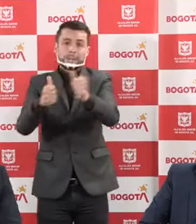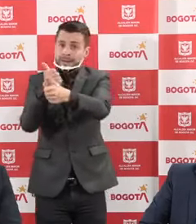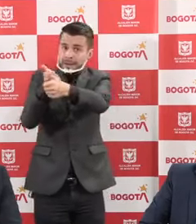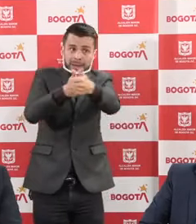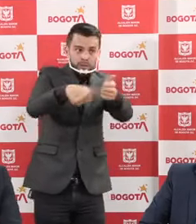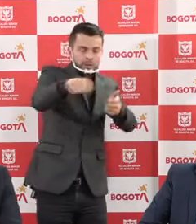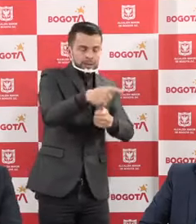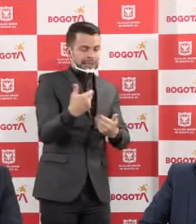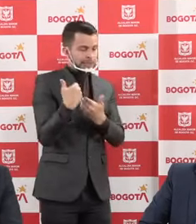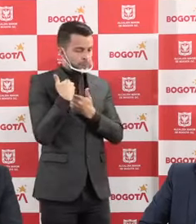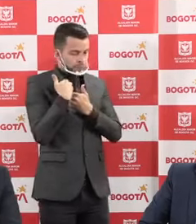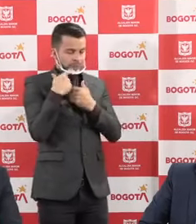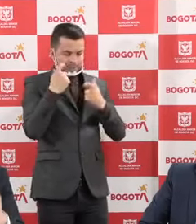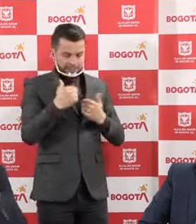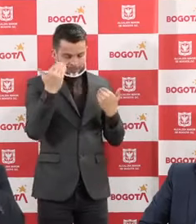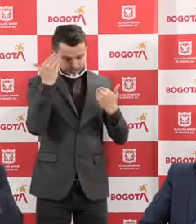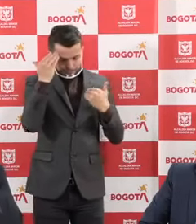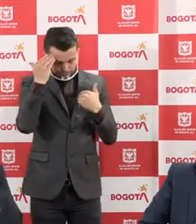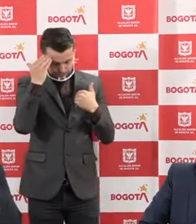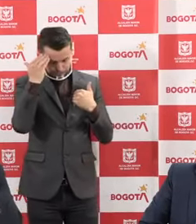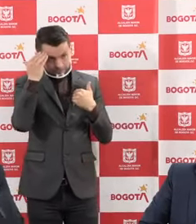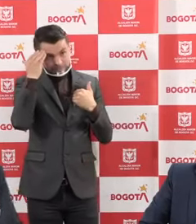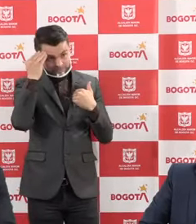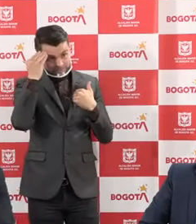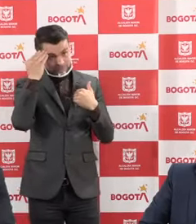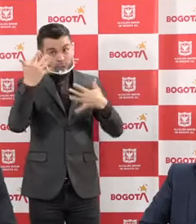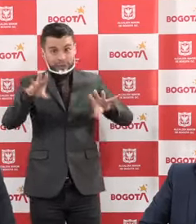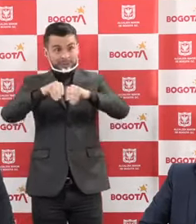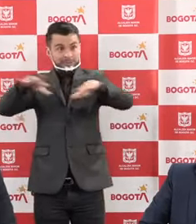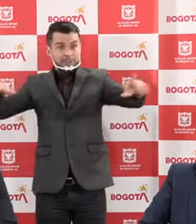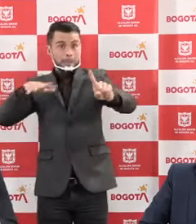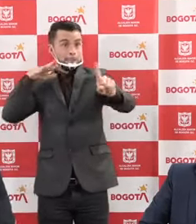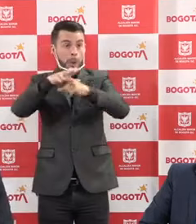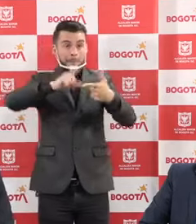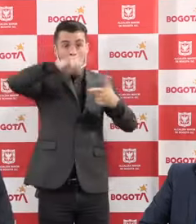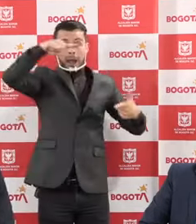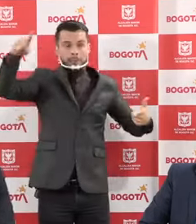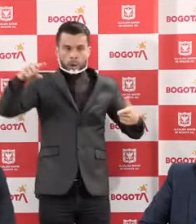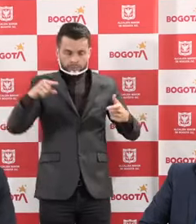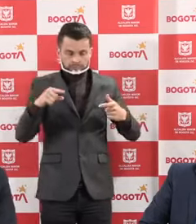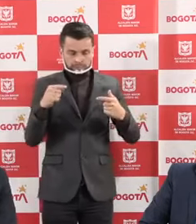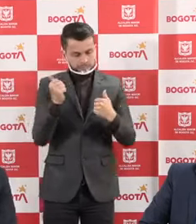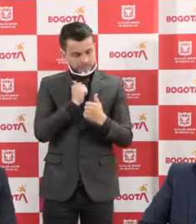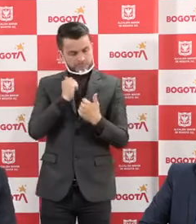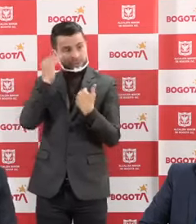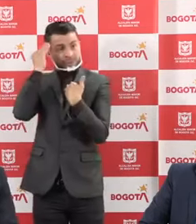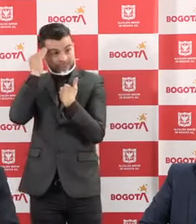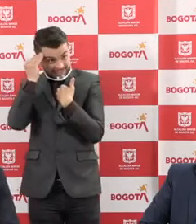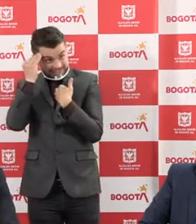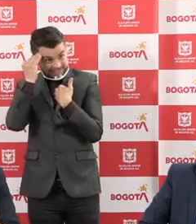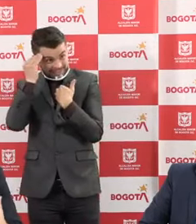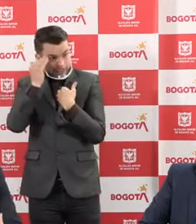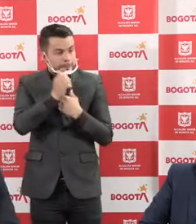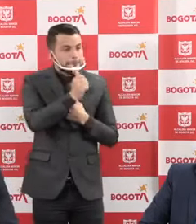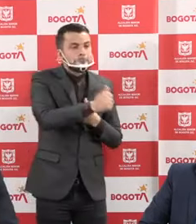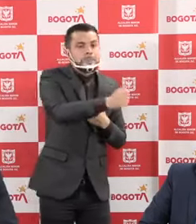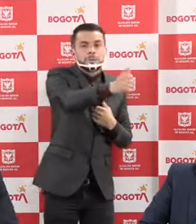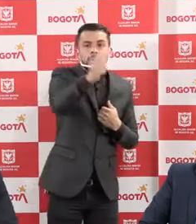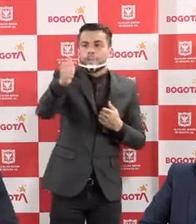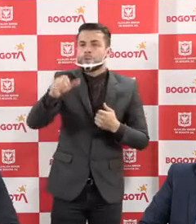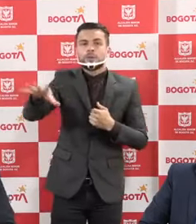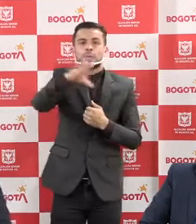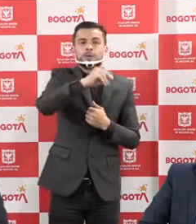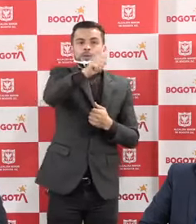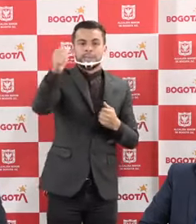que el funcionamiento de bogotá de la responsabilidad individual en cada decisión que tomamos del autocuidado el uso permanente del